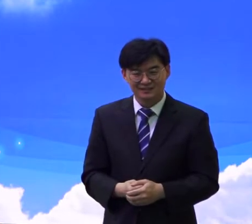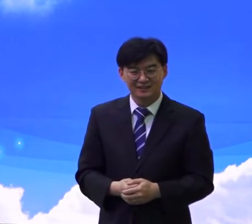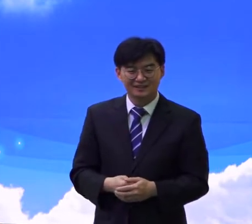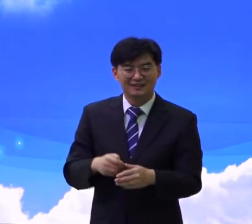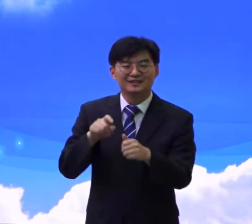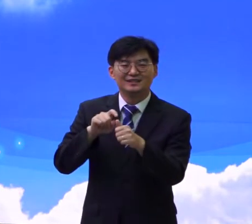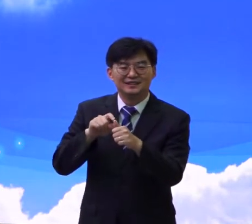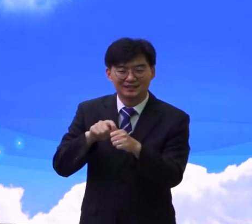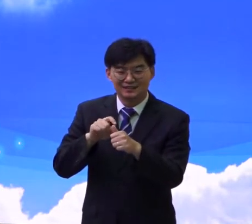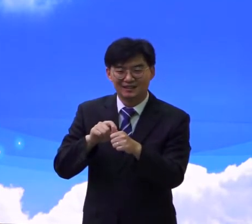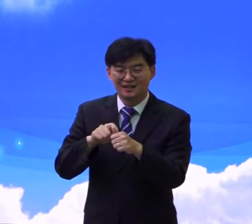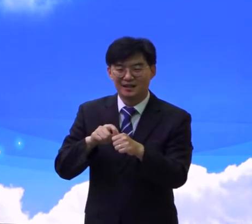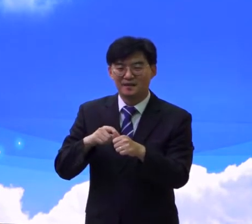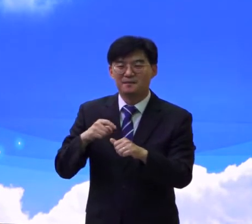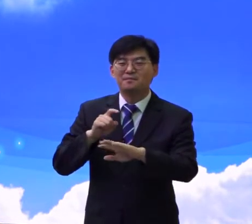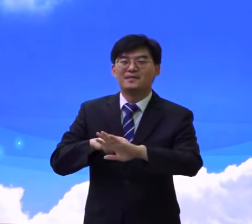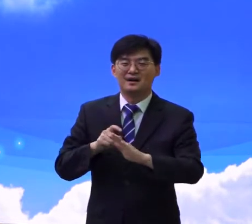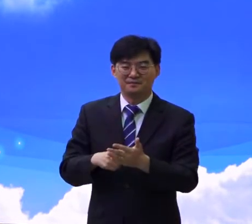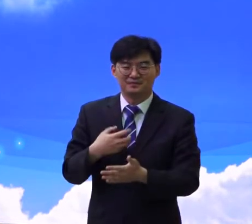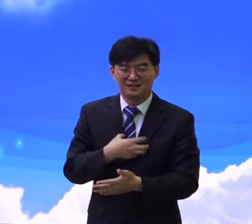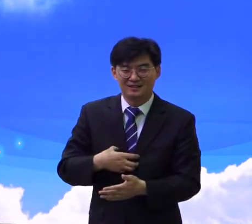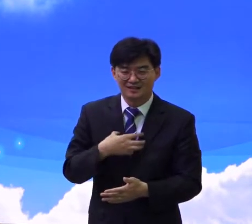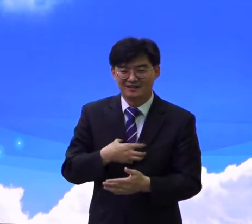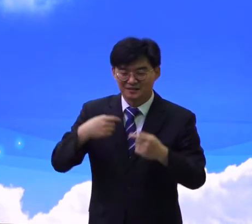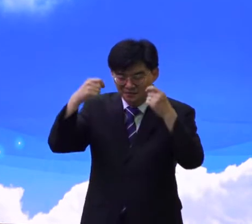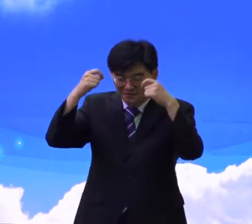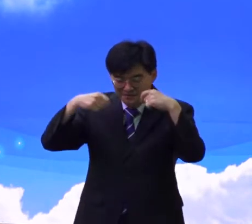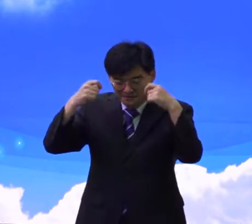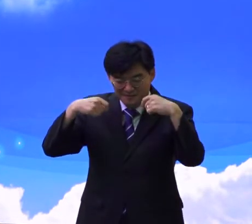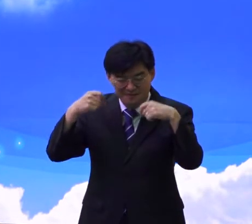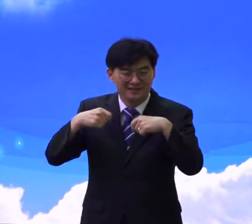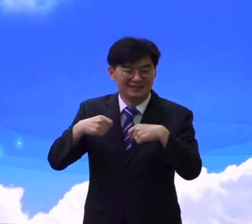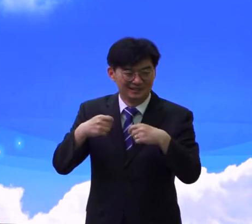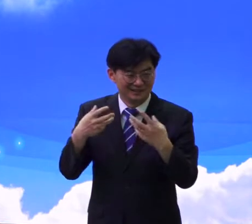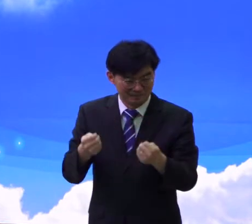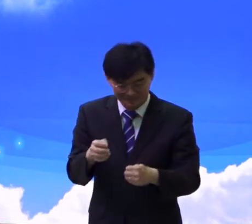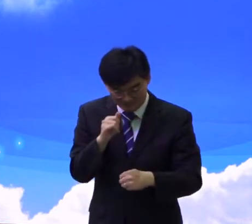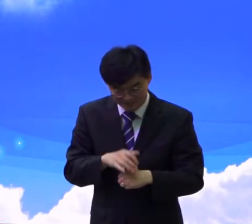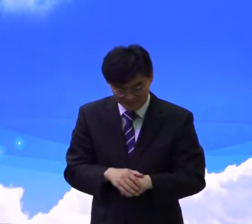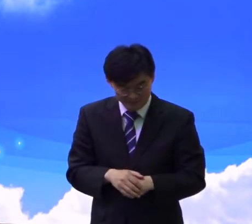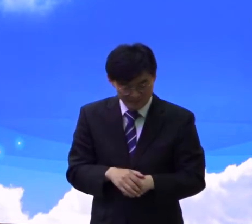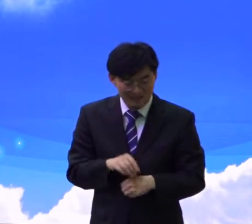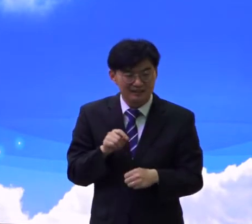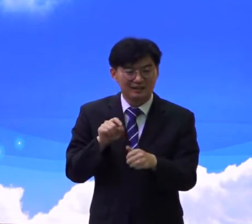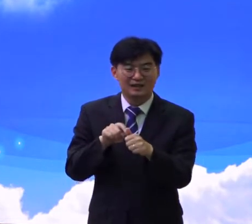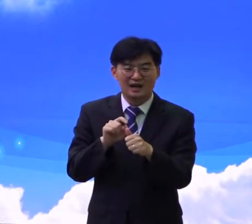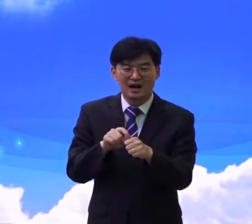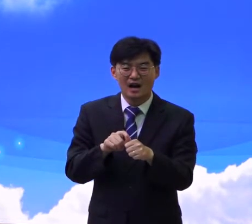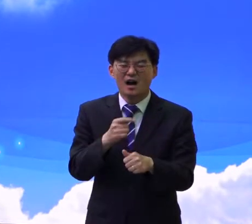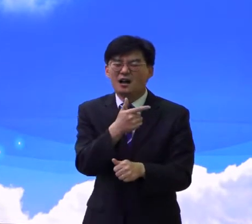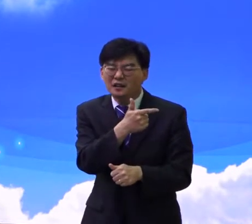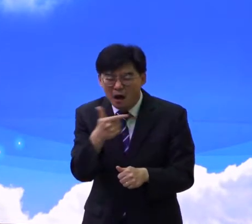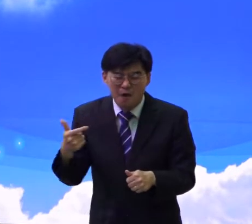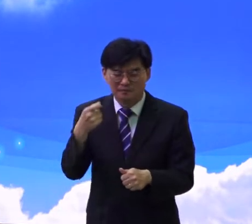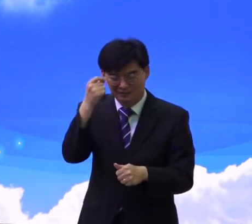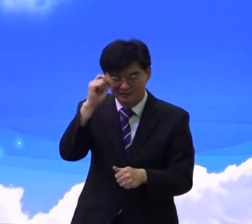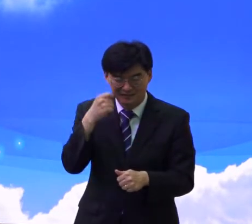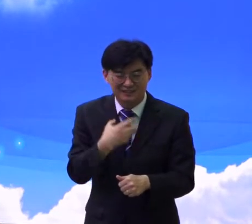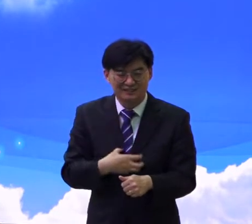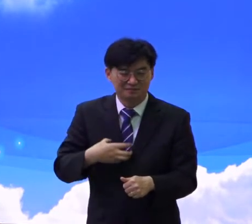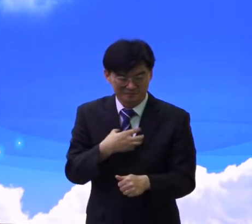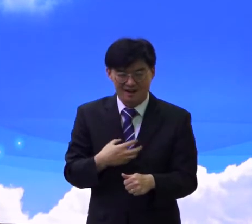가장 정확하게 좀 깊이 느낄 수 있는 부분이 예레미야가 지은 슬픔의 노래죠. 예레미야